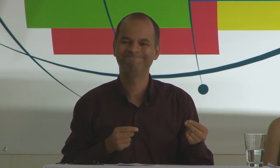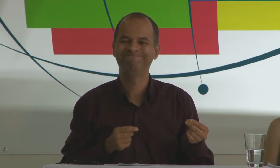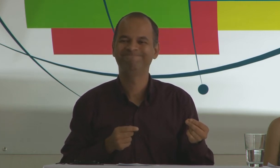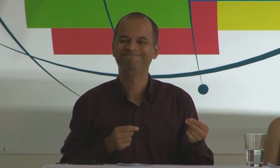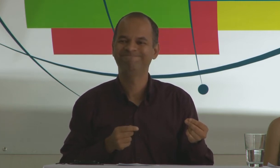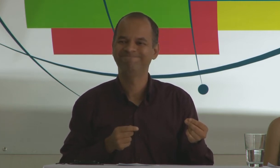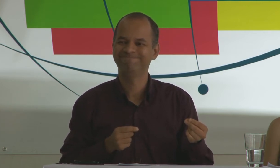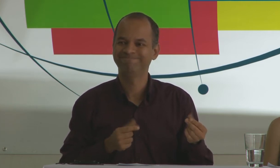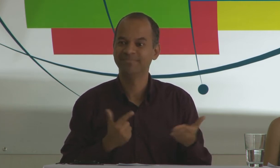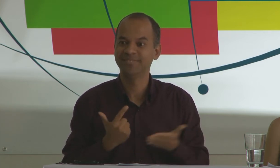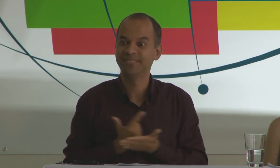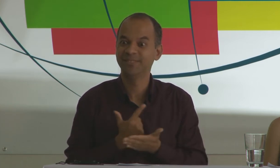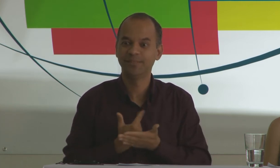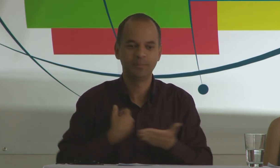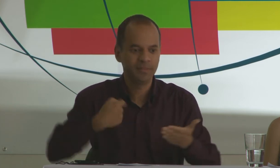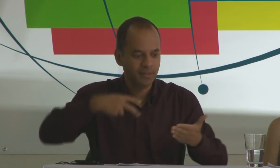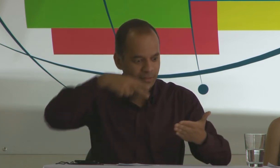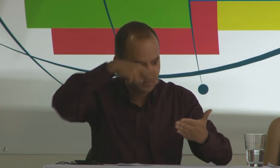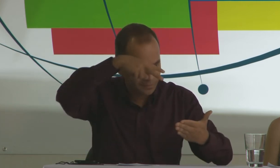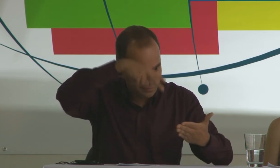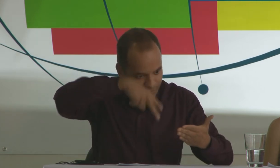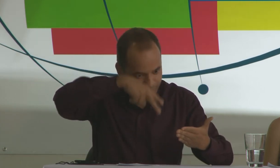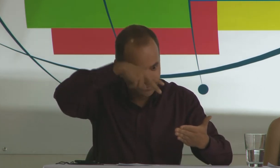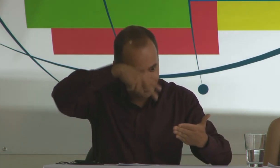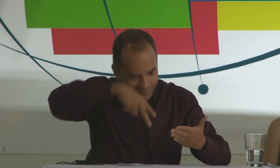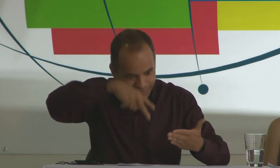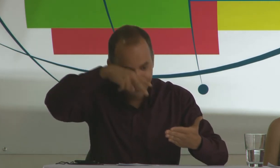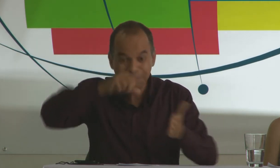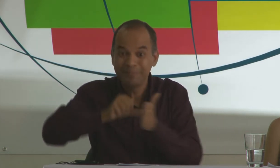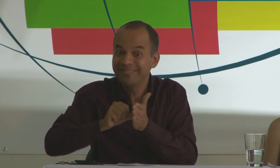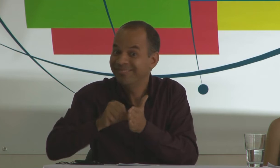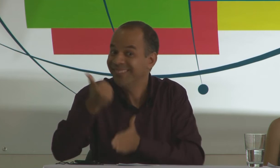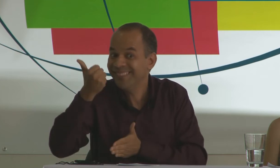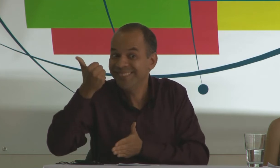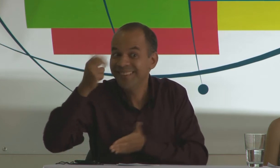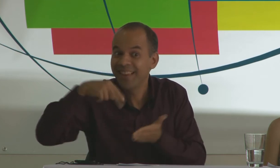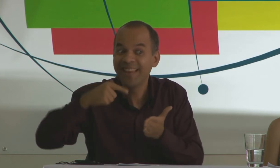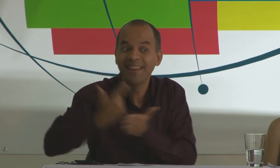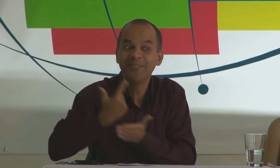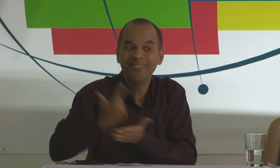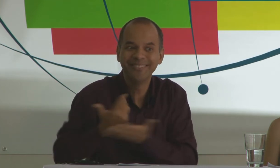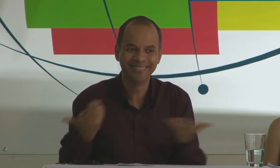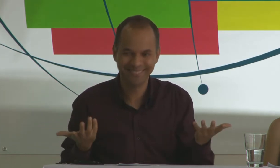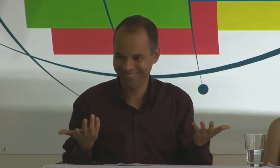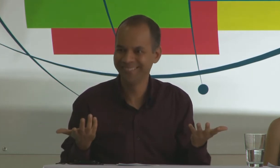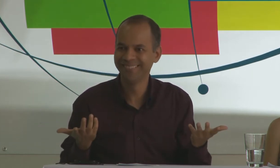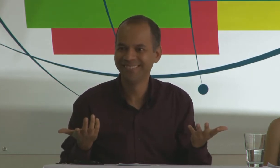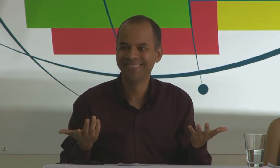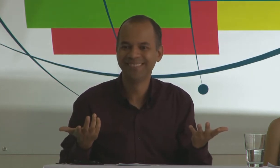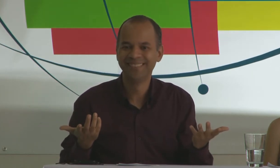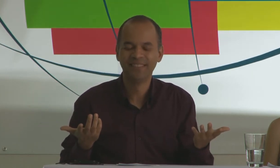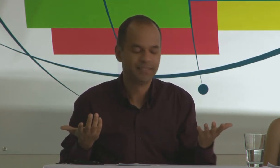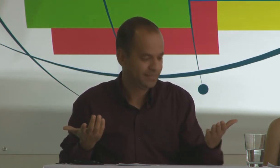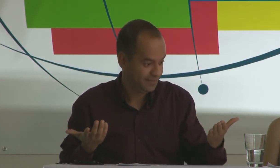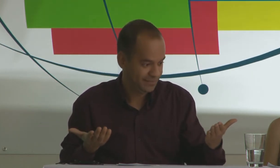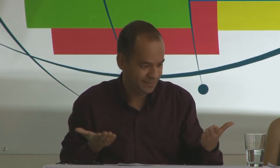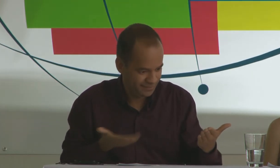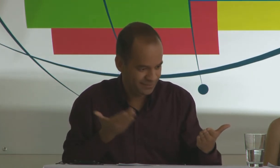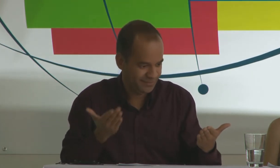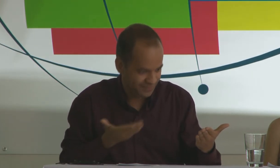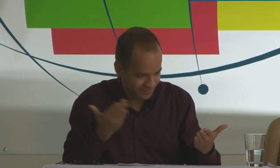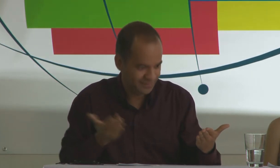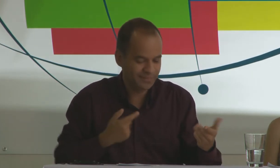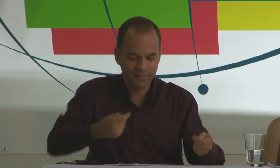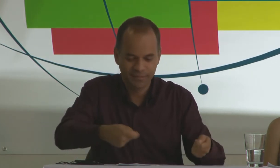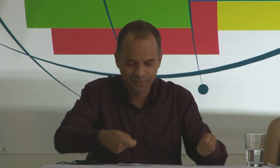o papel e pensava: agora, né, tentar aquilo tudo, e a primeira vez que eu tinha esse contato, e saber de fazer